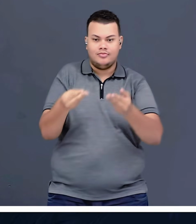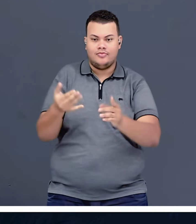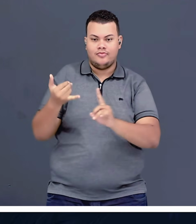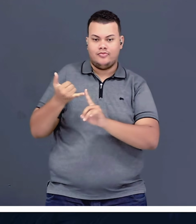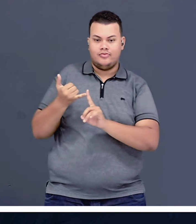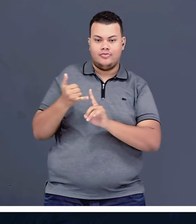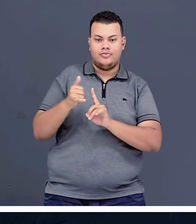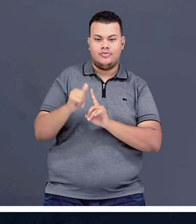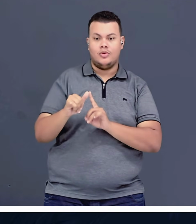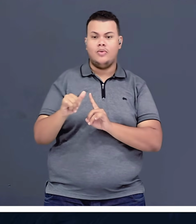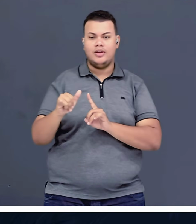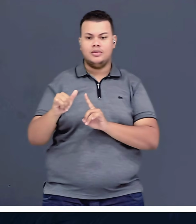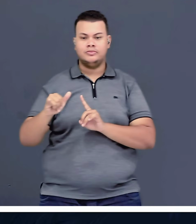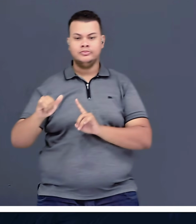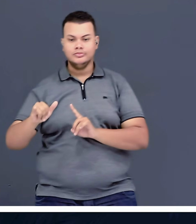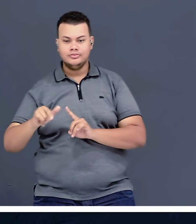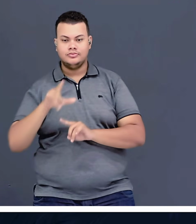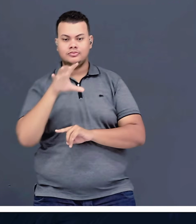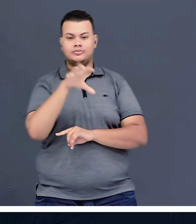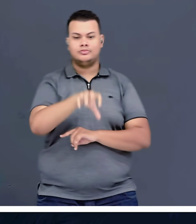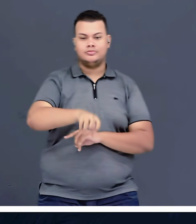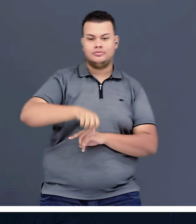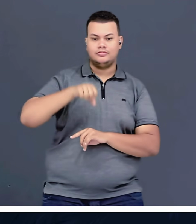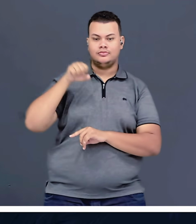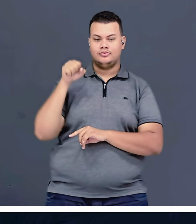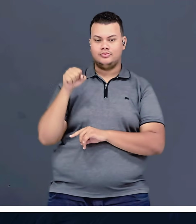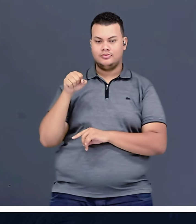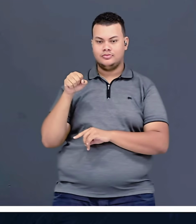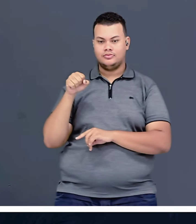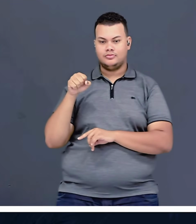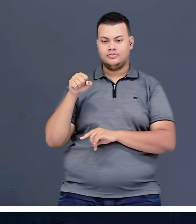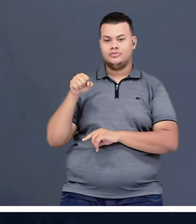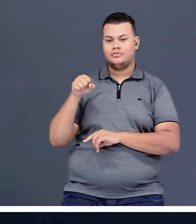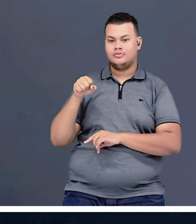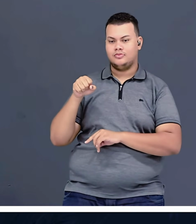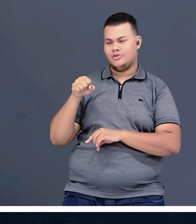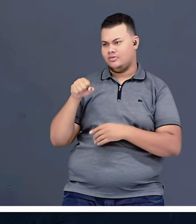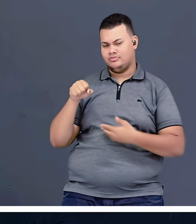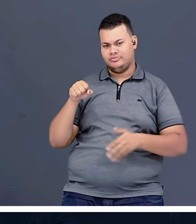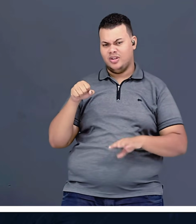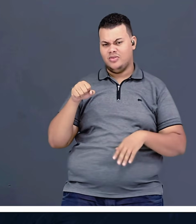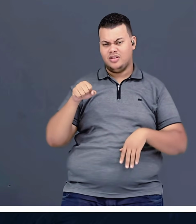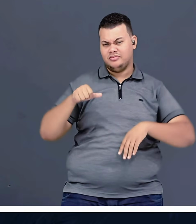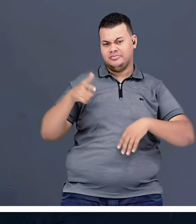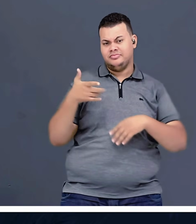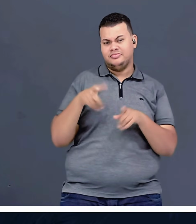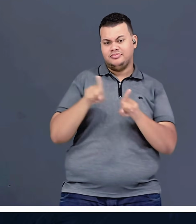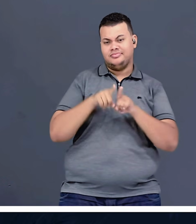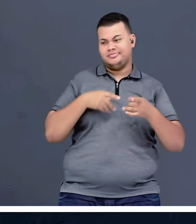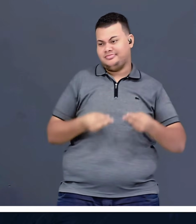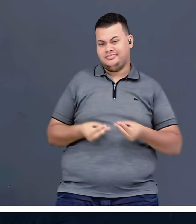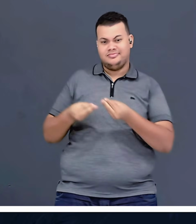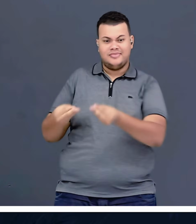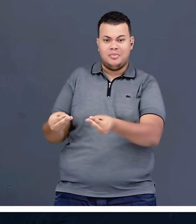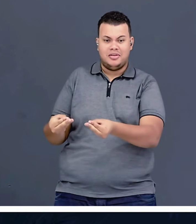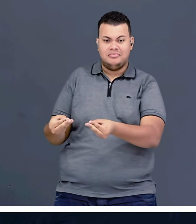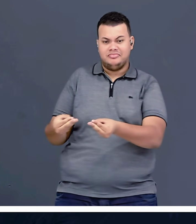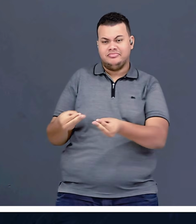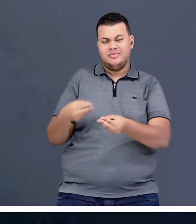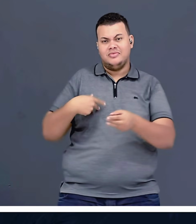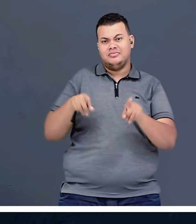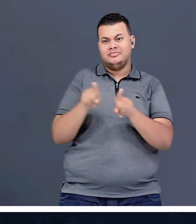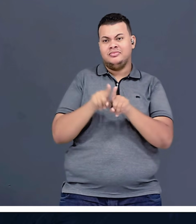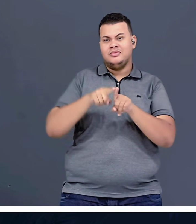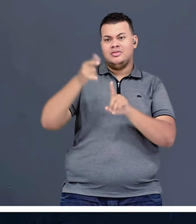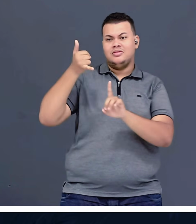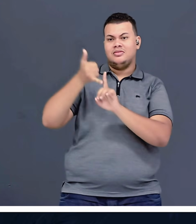um pão que era resultado da sua escassez. E quando ela abriu a mão e entregou o pão na mão do profeta,